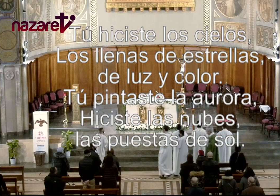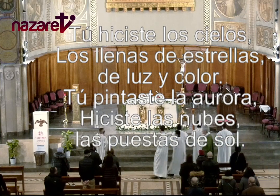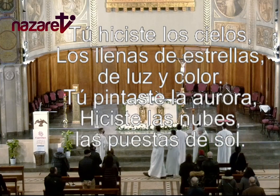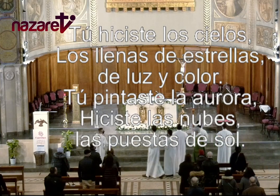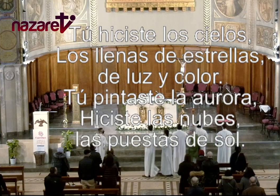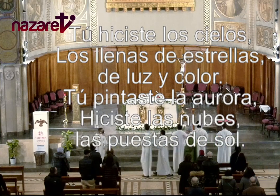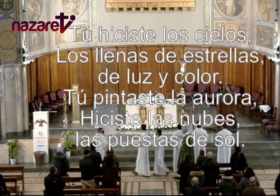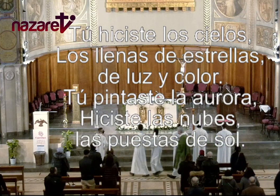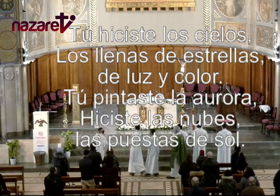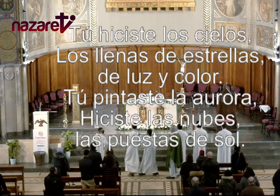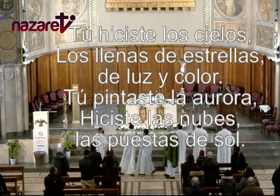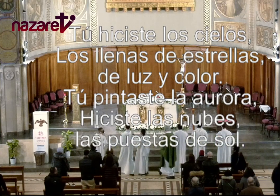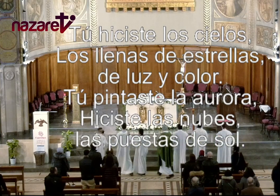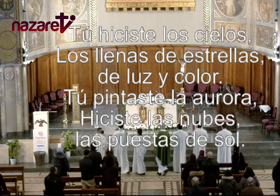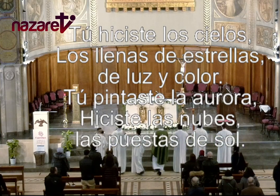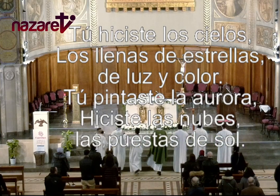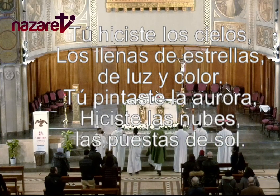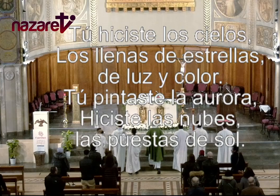mientras que la flora